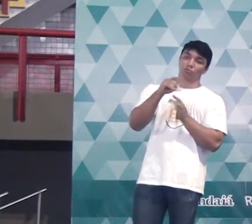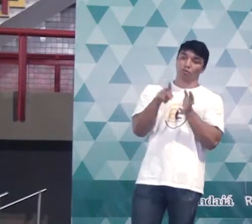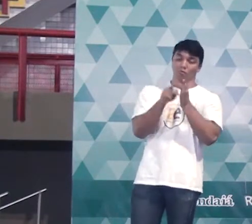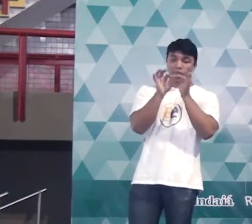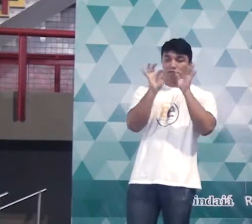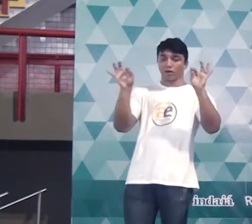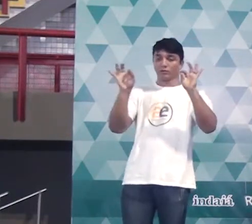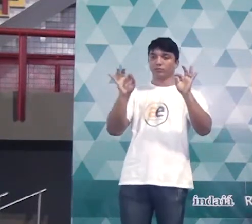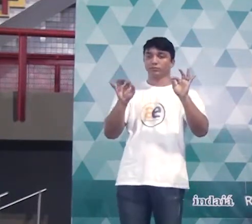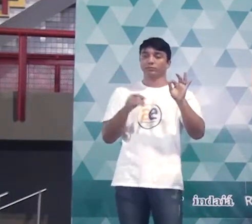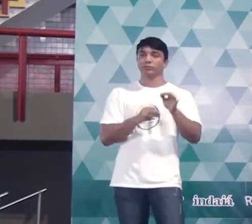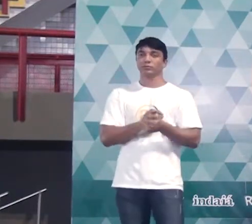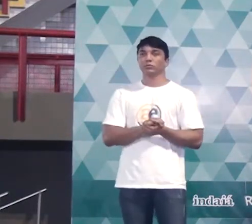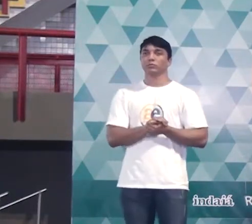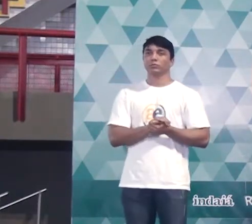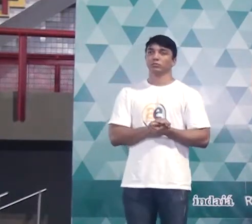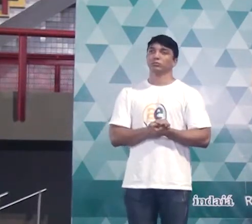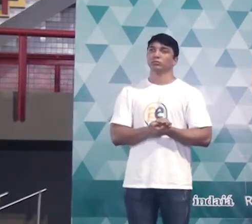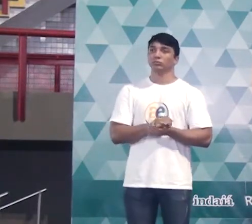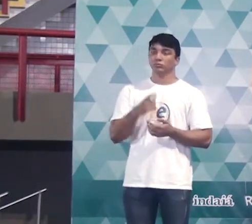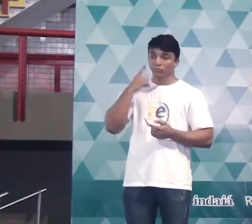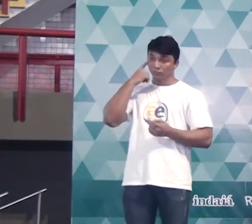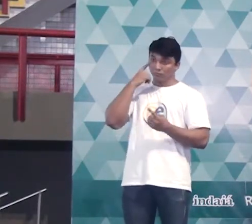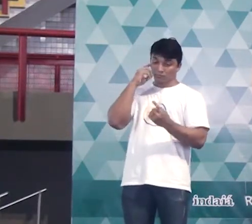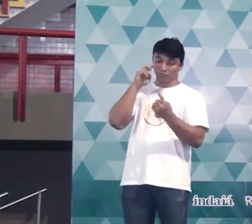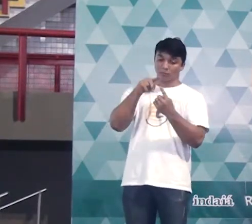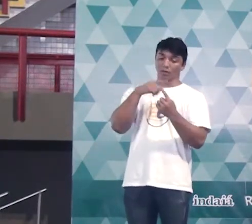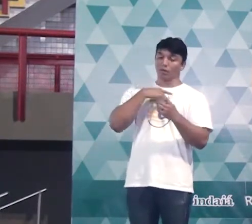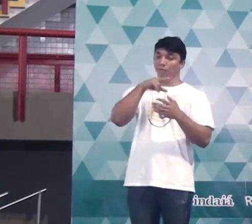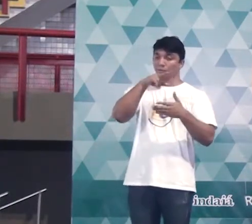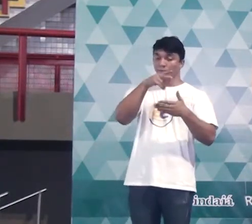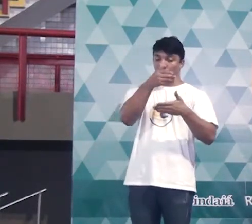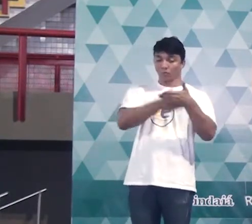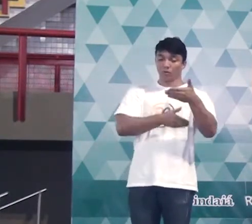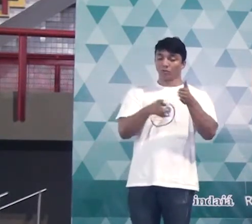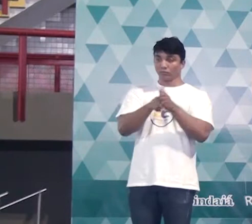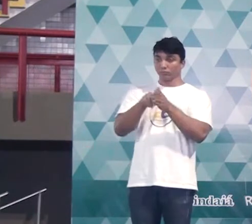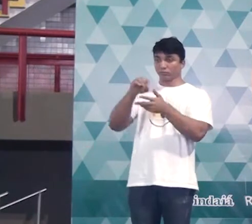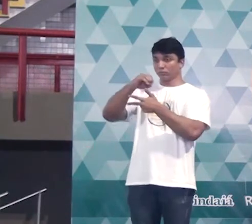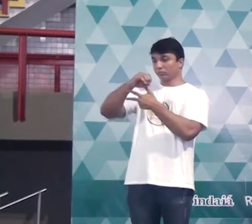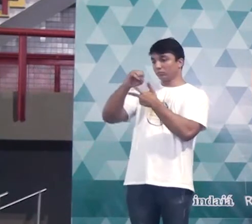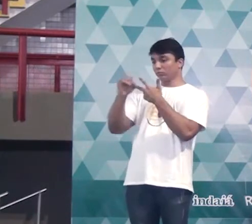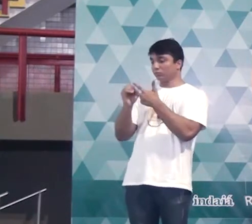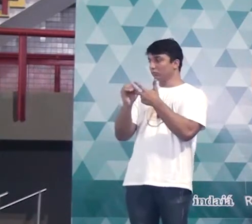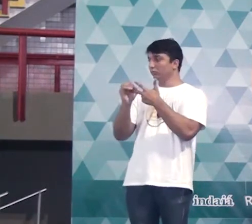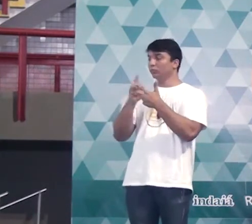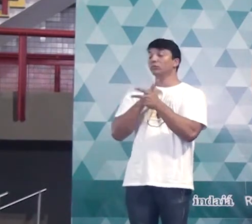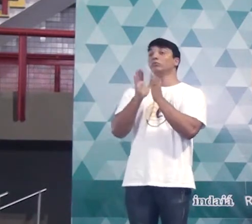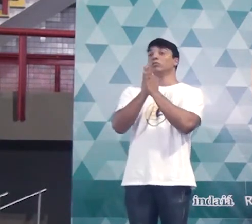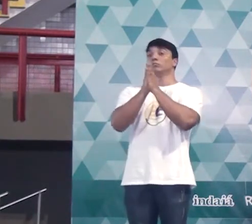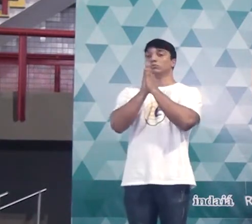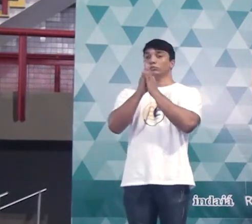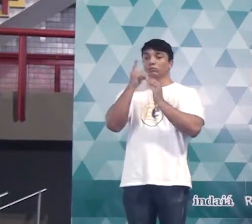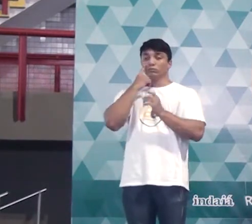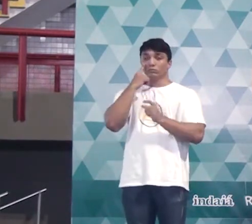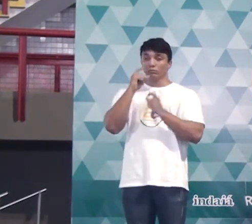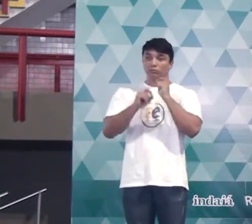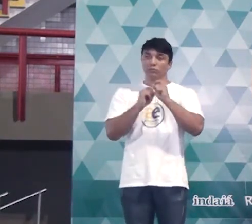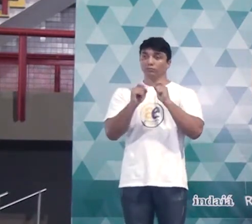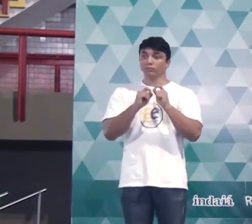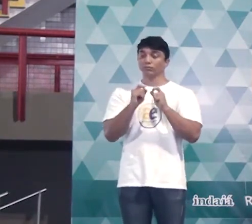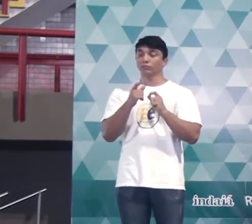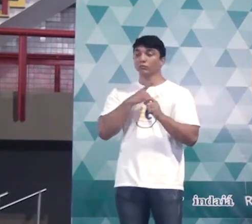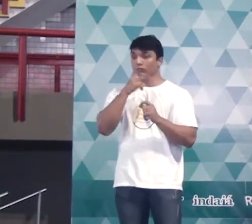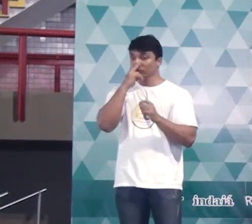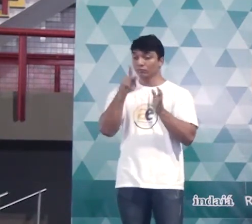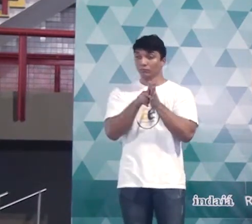frase. Olha, quando você estiver lá observando a prova do Enem, você, por favor, verifica também